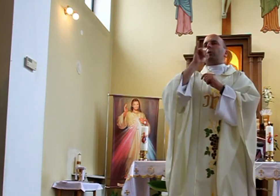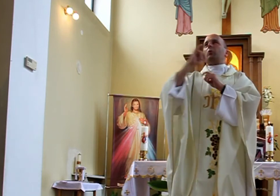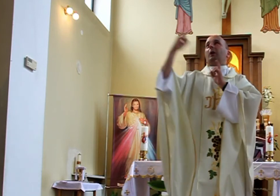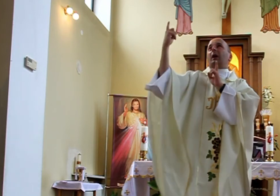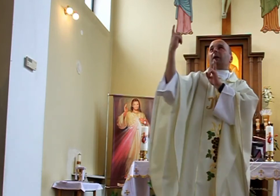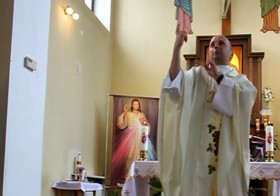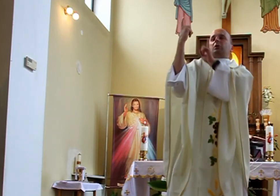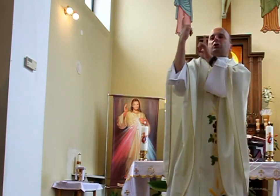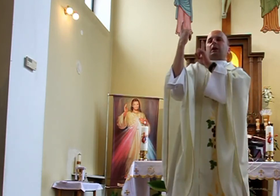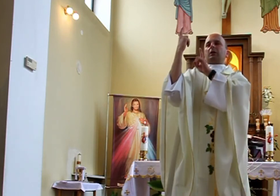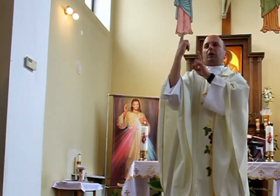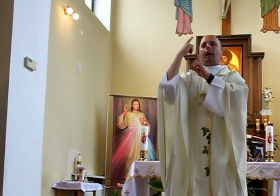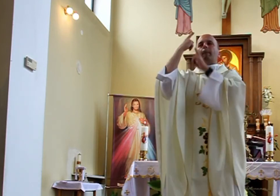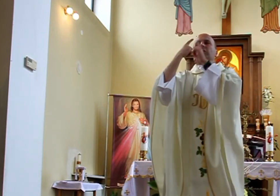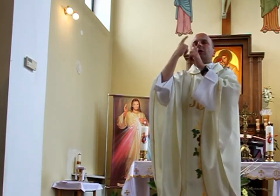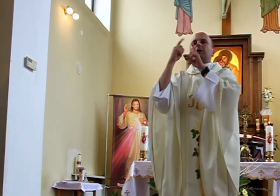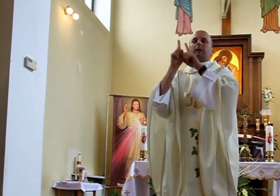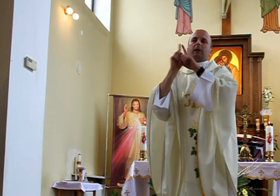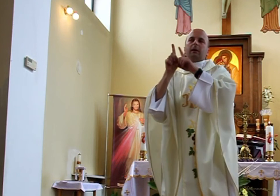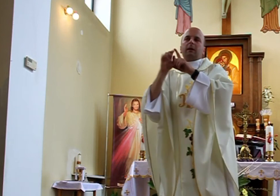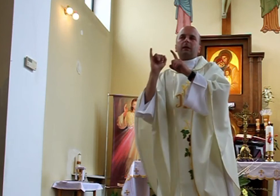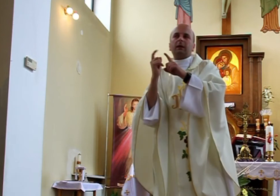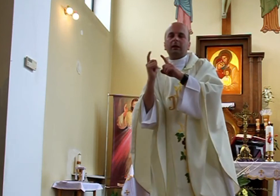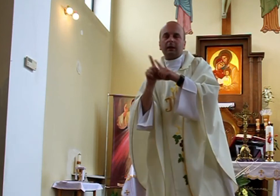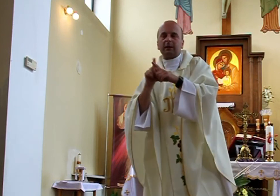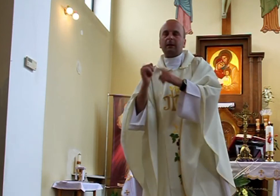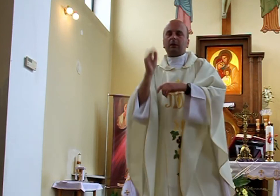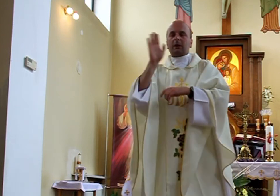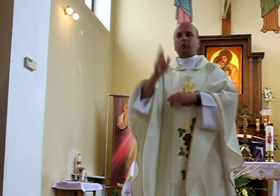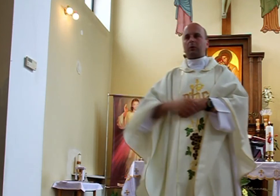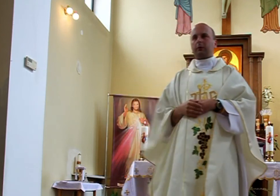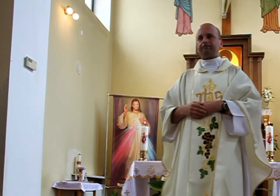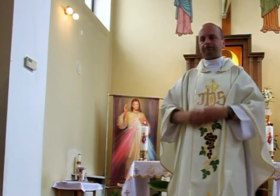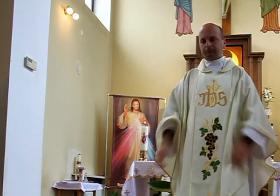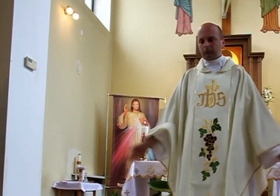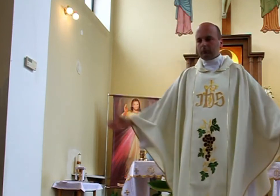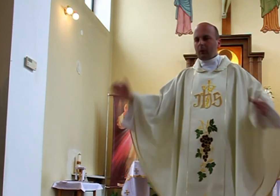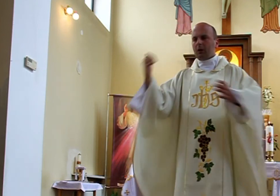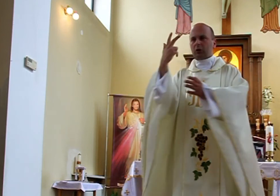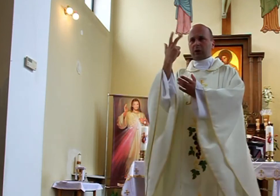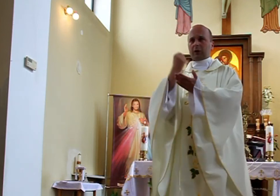próba zbliżania się myślenia tak samo jak tak. I trzecia